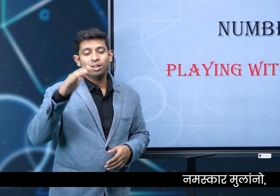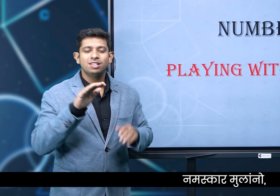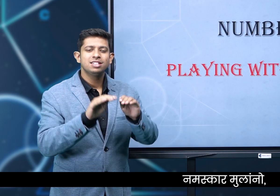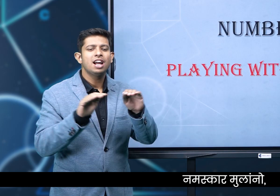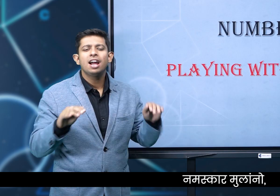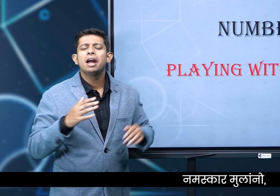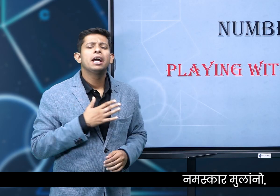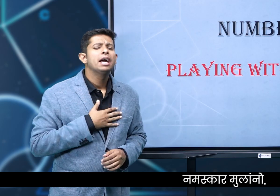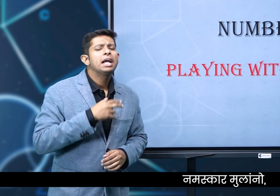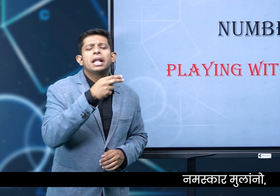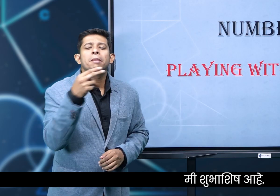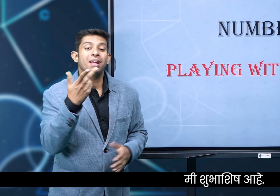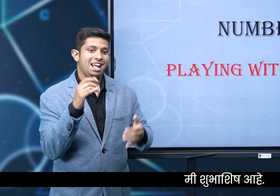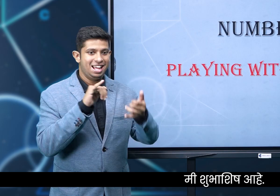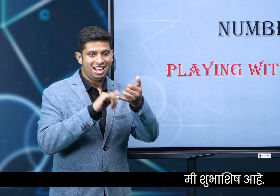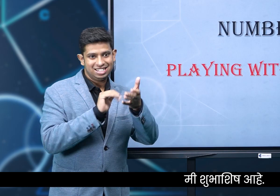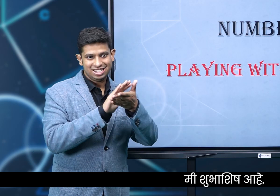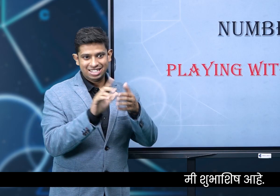नमस्कार मुलांनो, मी शुभाशिष आहे.